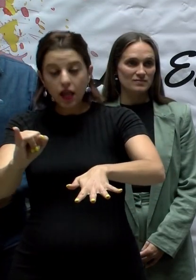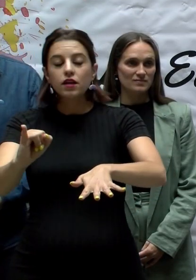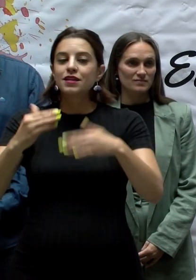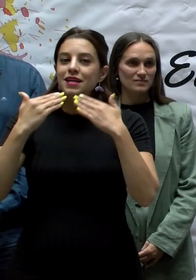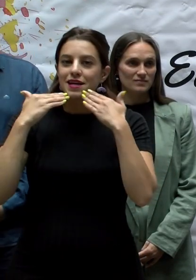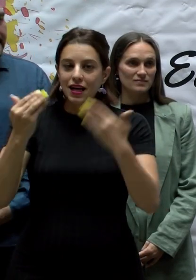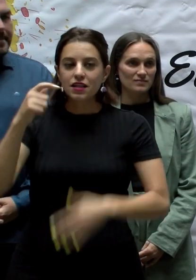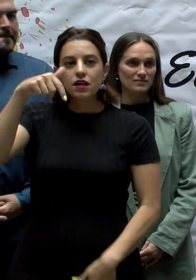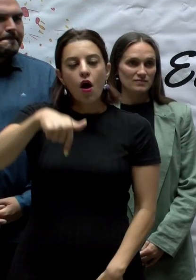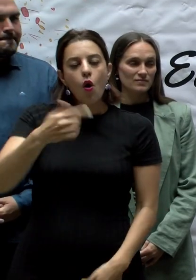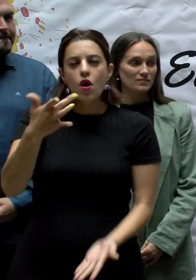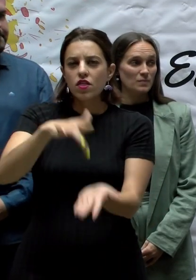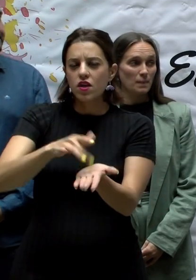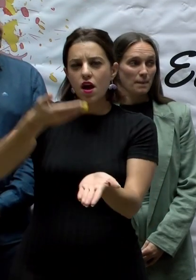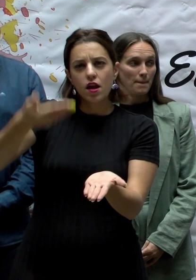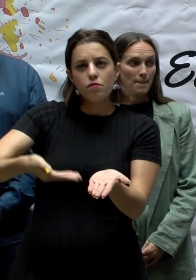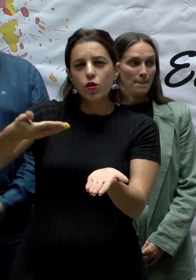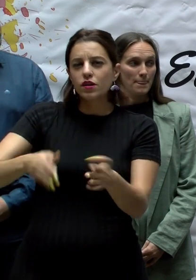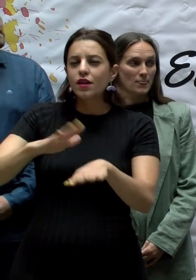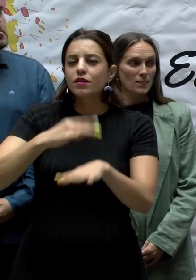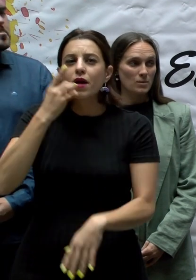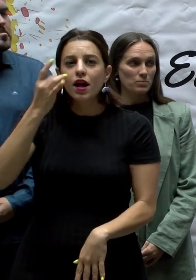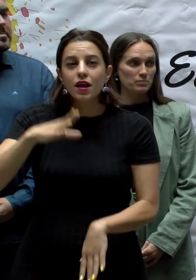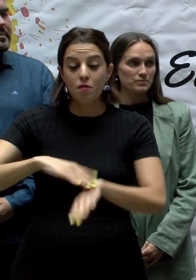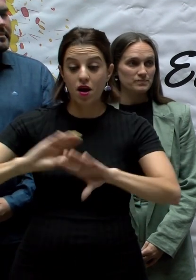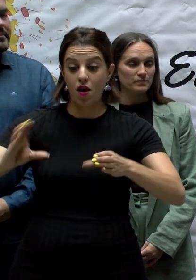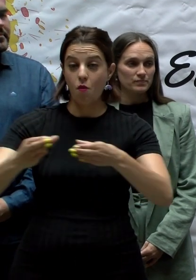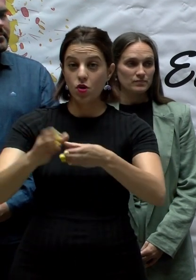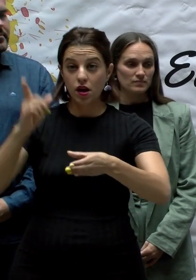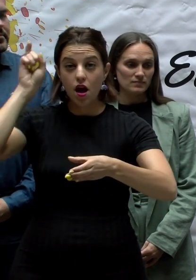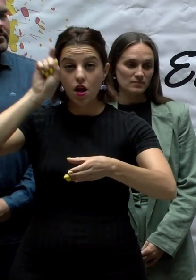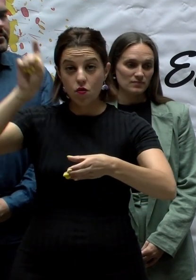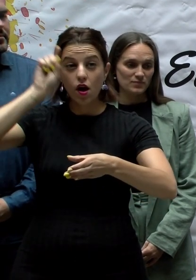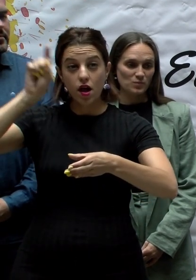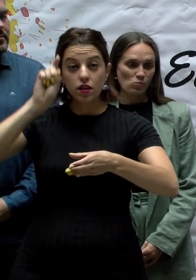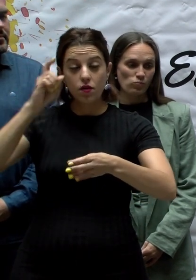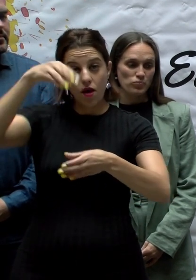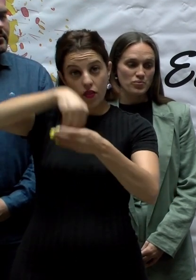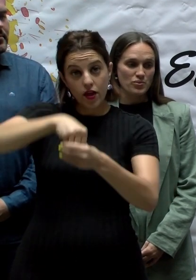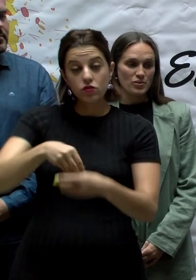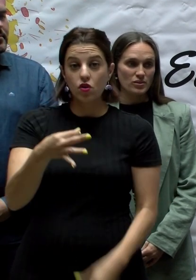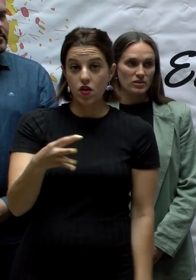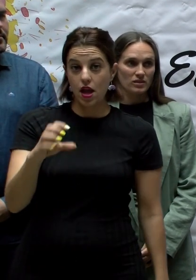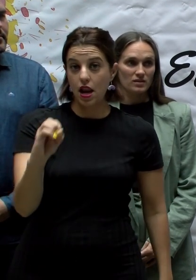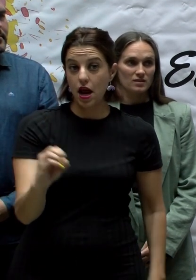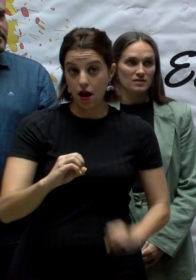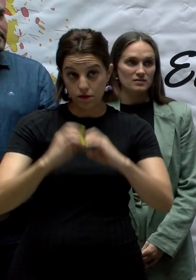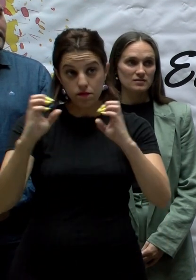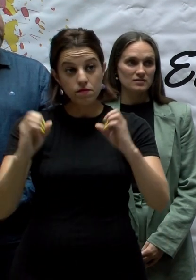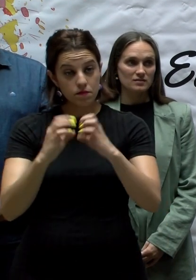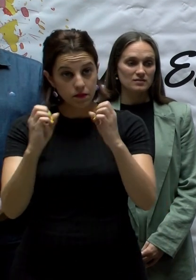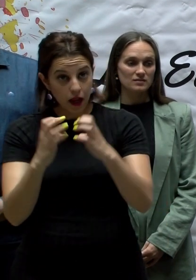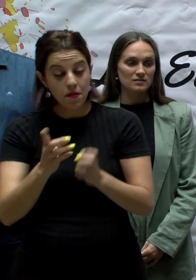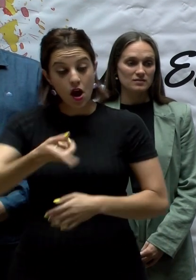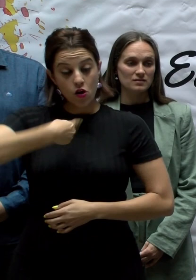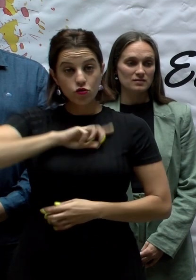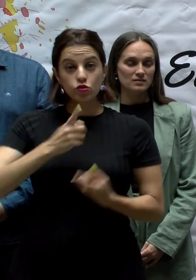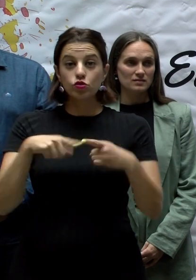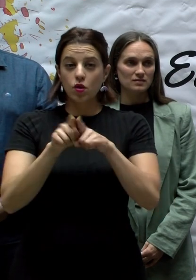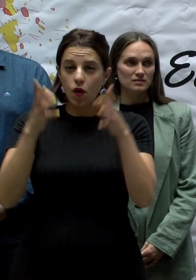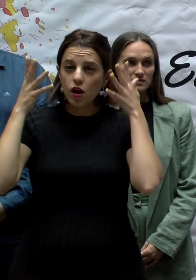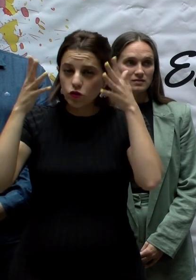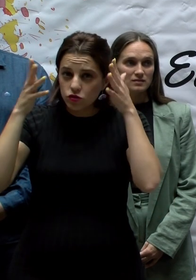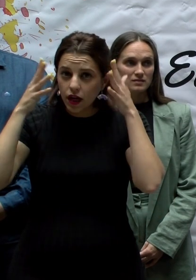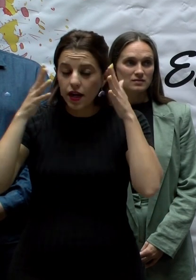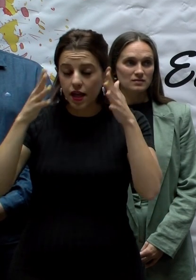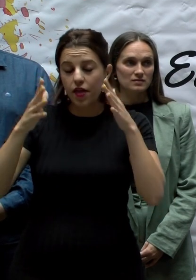la comunidad educativa de la Isla de La Palma. La Consejería de Educación, Formación Profesional, Actividad Física y Deportes del Gobierno de Canarias apoya